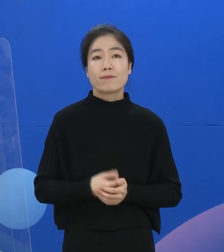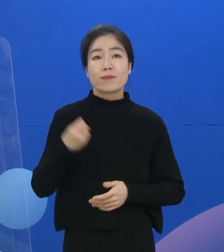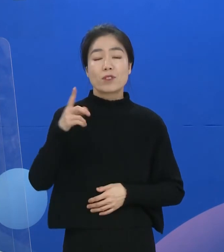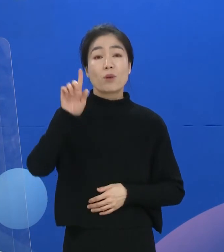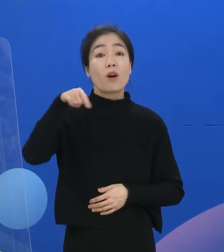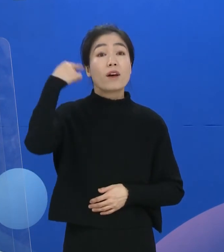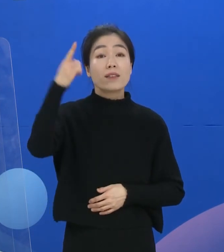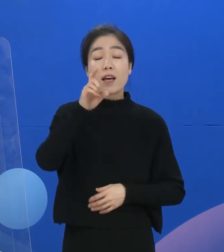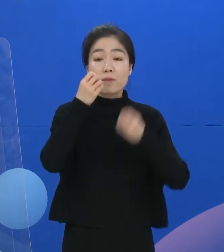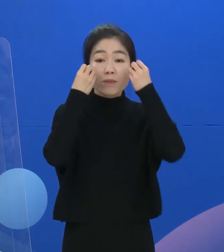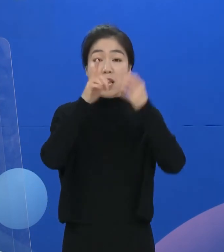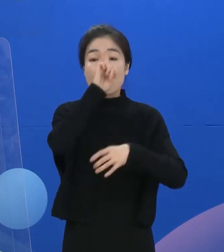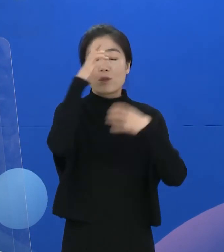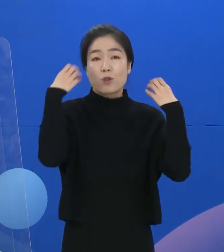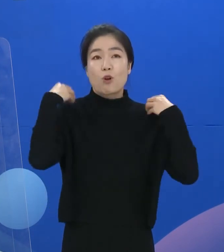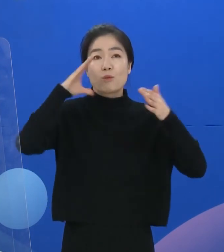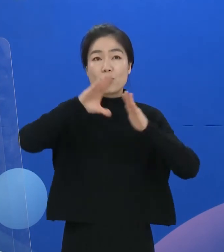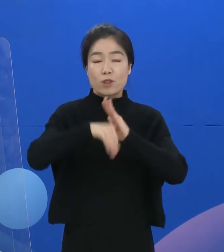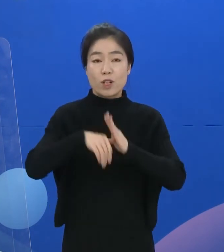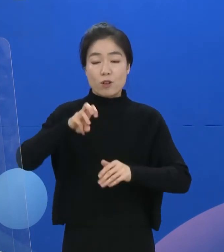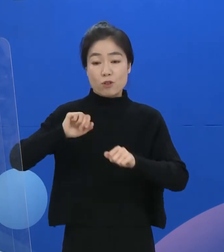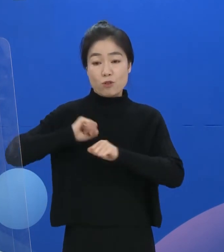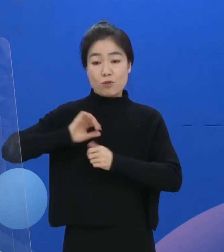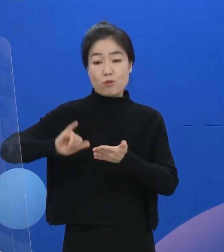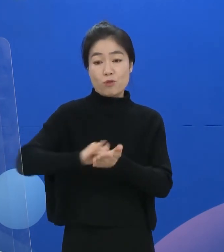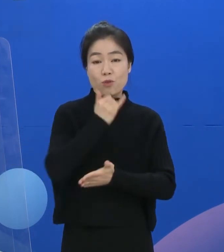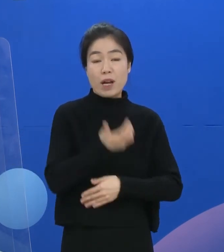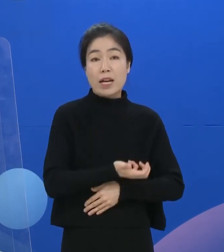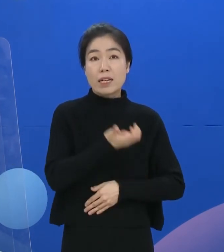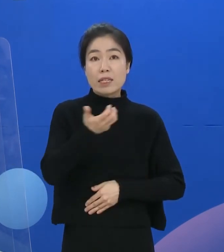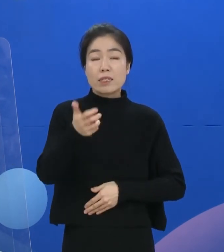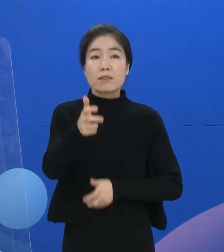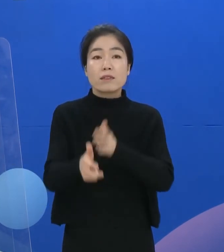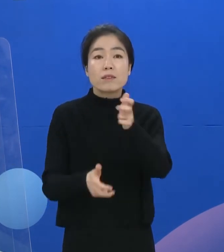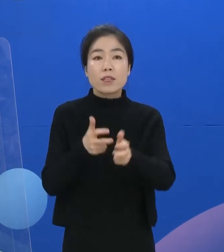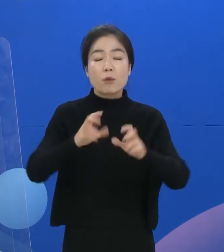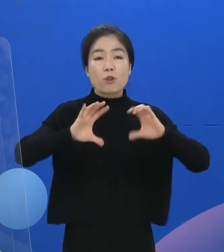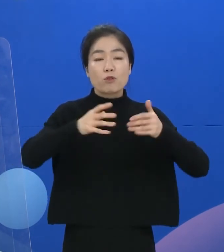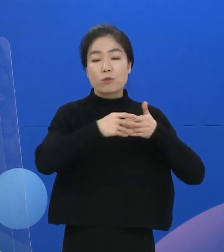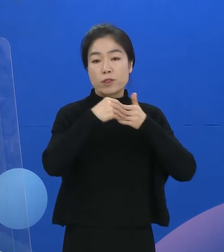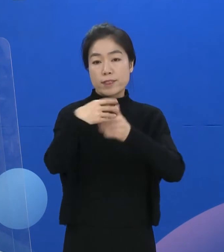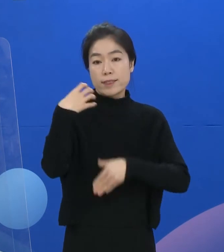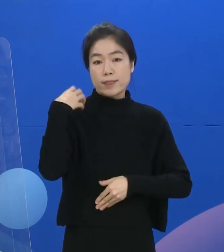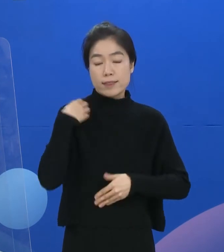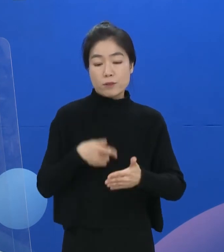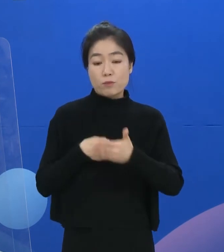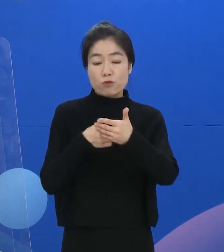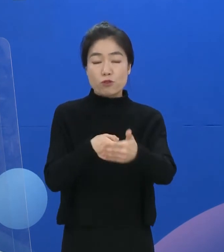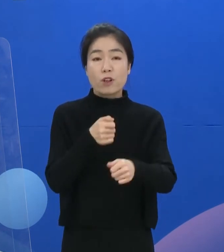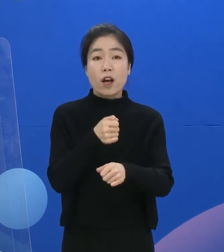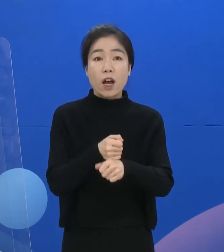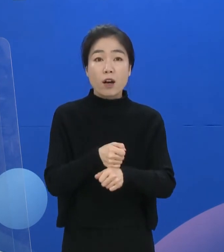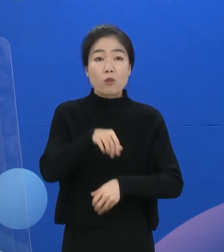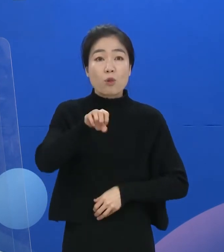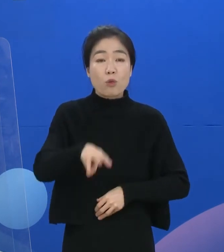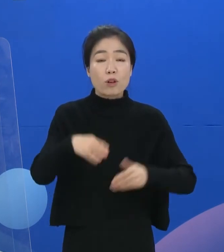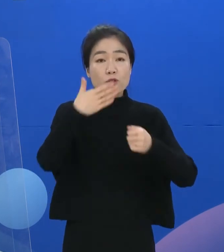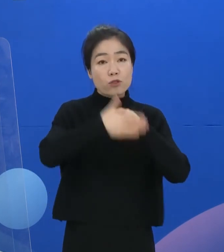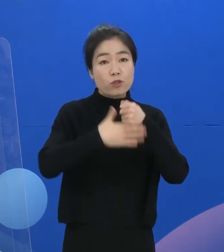가시적인 성과를 내야 합니다 또한 다음 정부에서